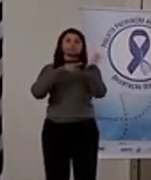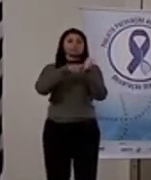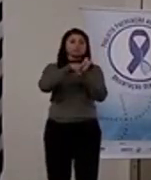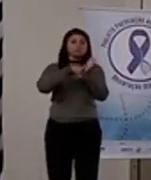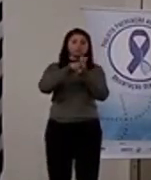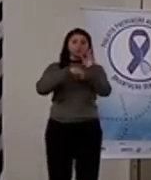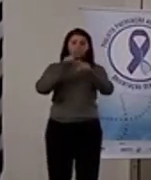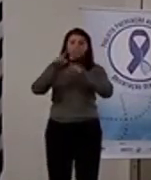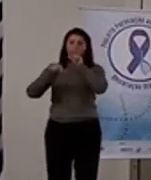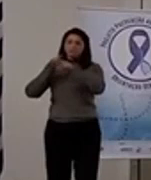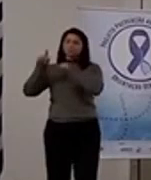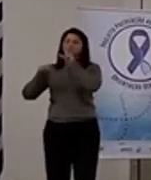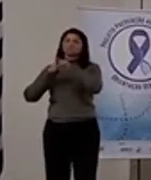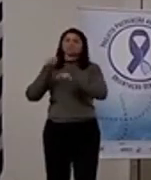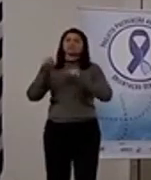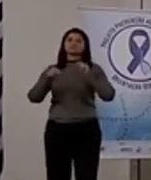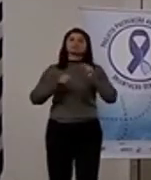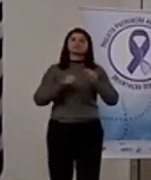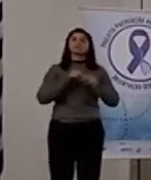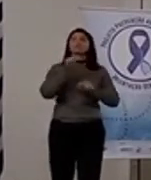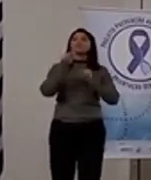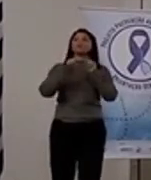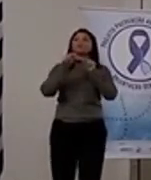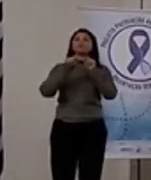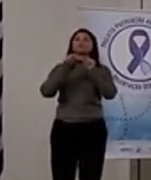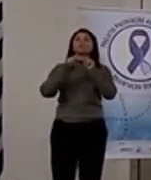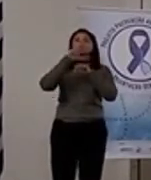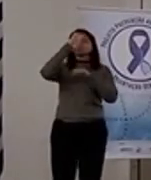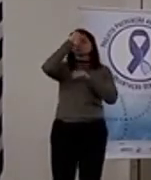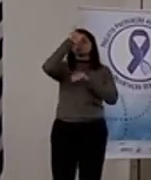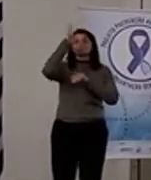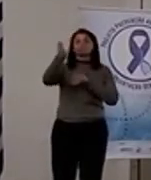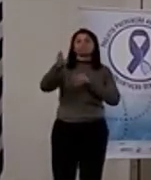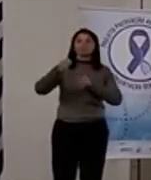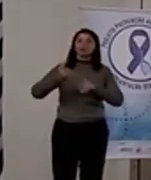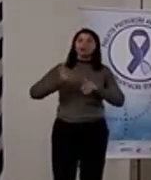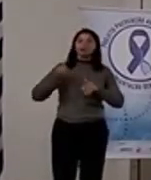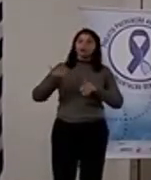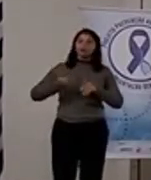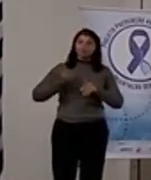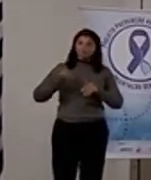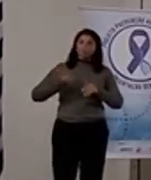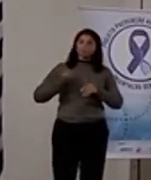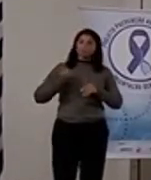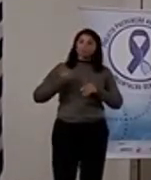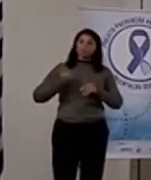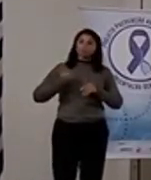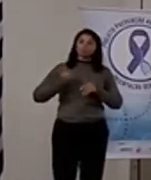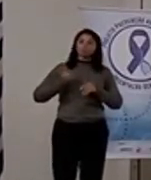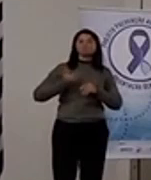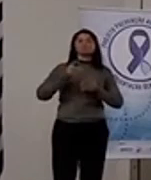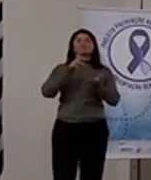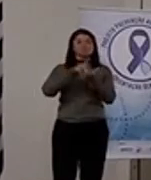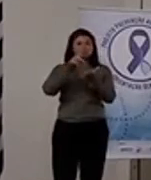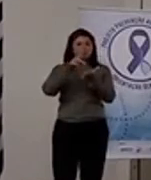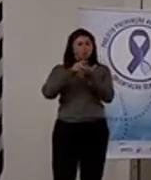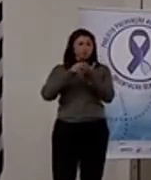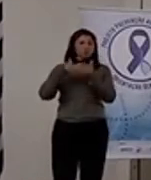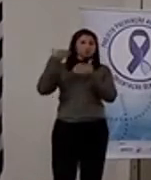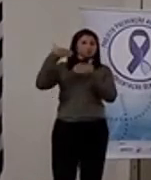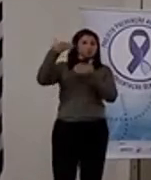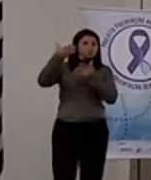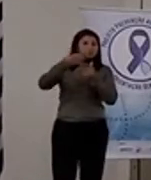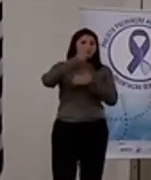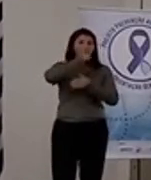embriões. Especialmente com que fator? O fator da idade. A verdade é que quanto mais a gente envelhece, mais as nossas